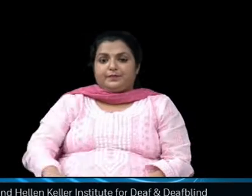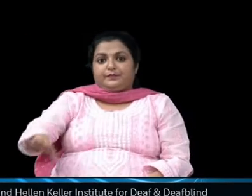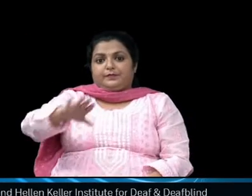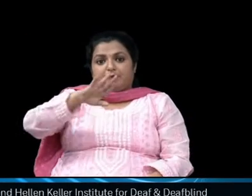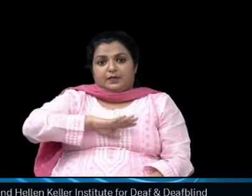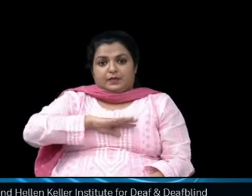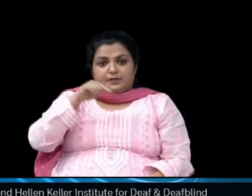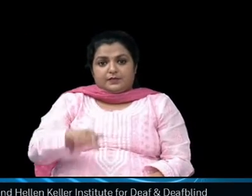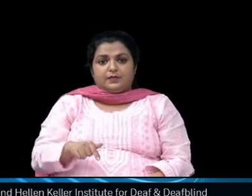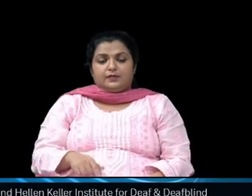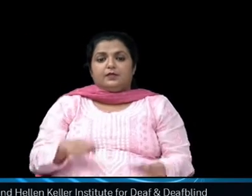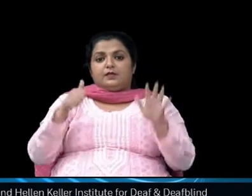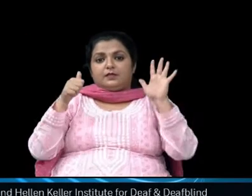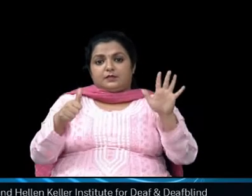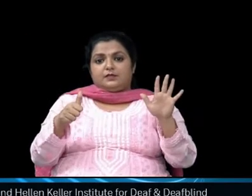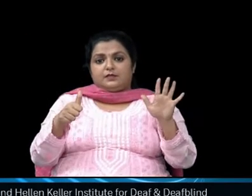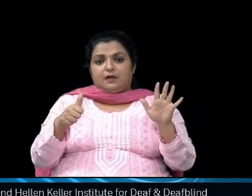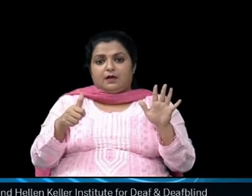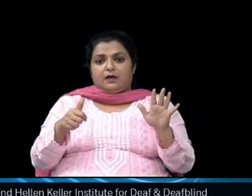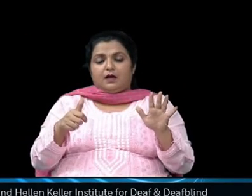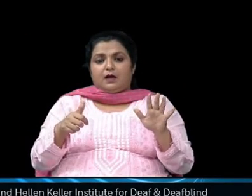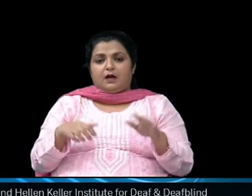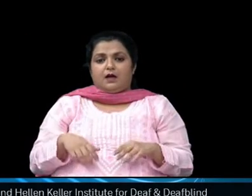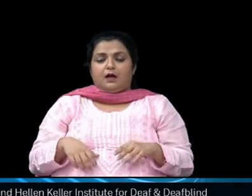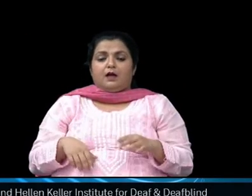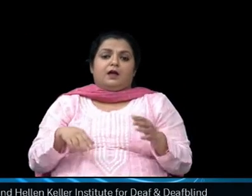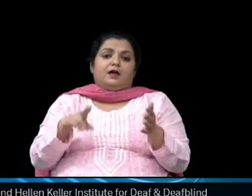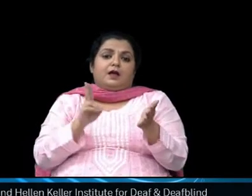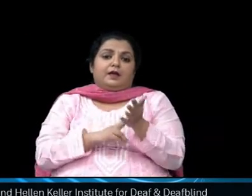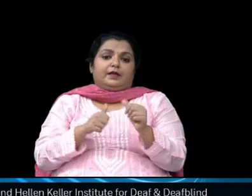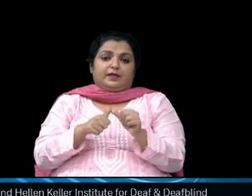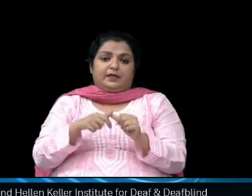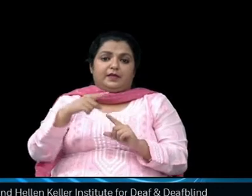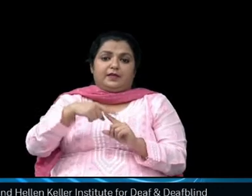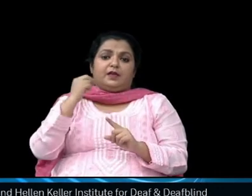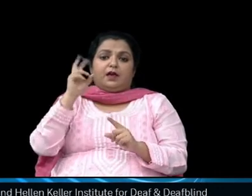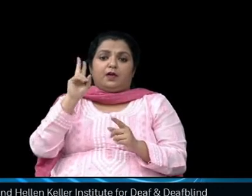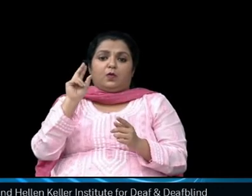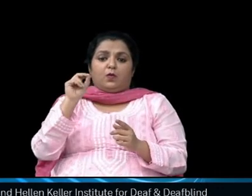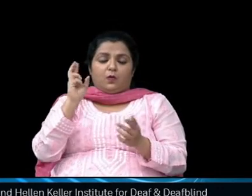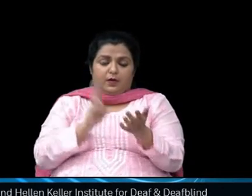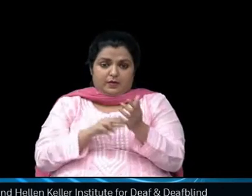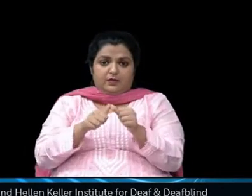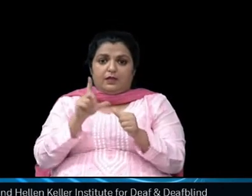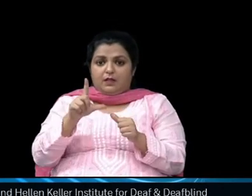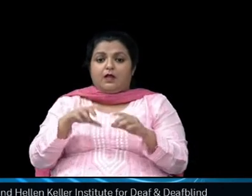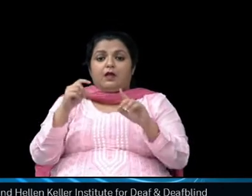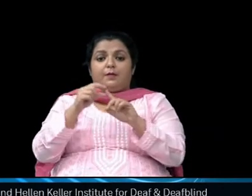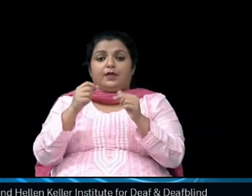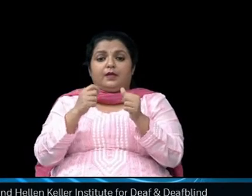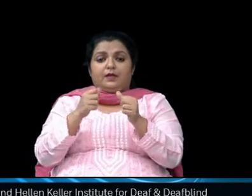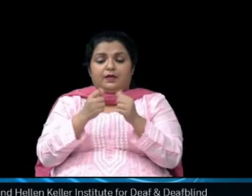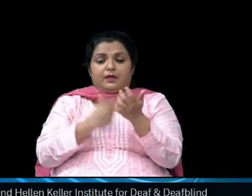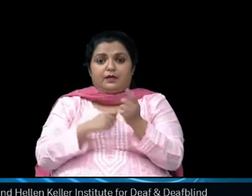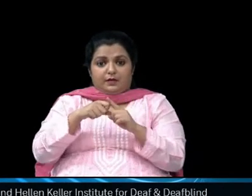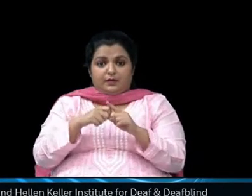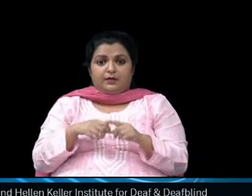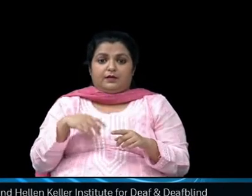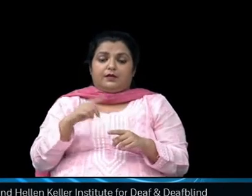राज्यात साहराष्ट्री उद्याने अट्टे चांडी स अभयागेने वसा समवर्धन राकिव शेत्रा अशे एकुन साथ बननेची उसमरक्षित प्रसाद ची